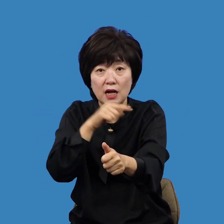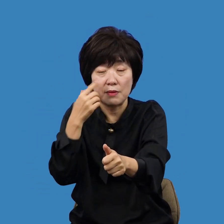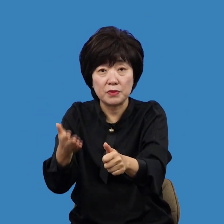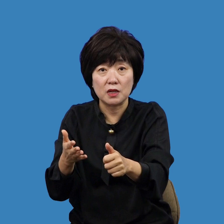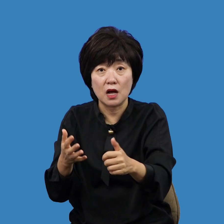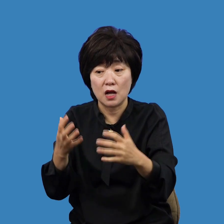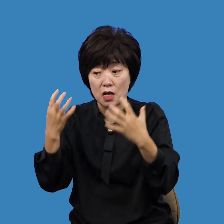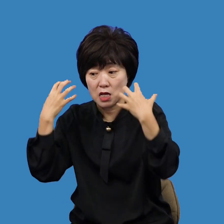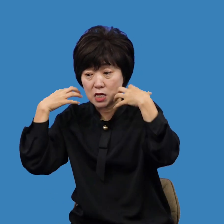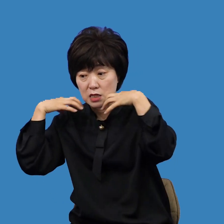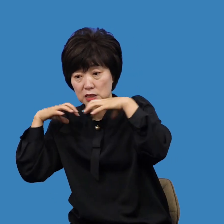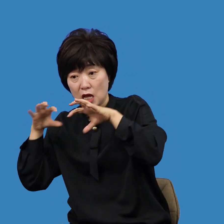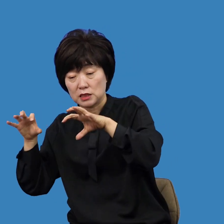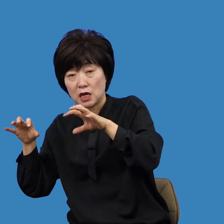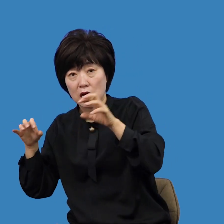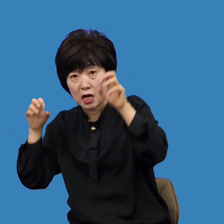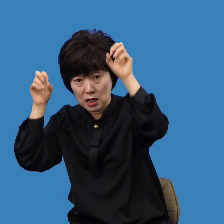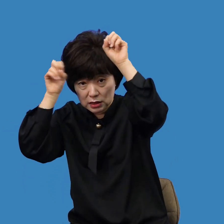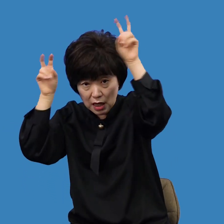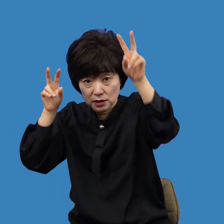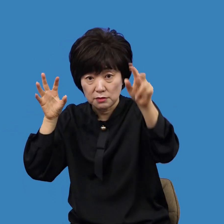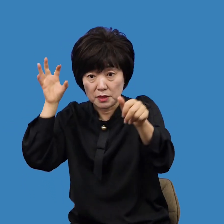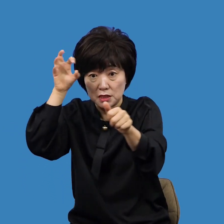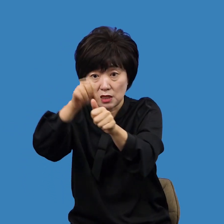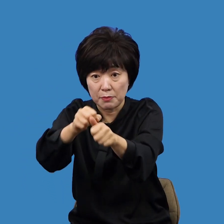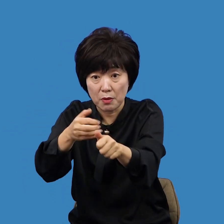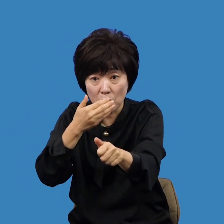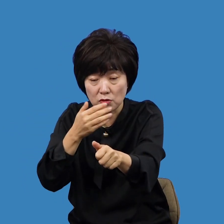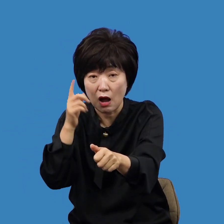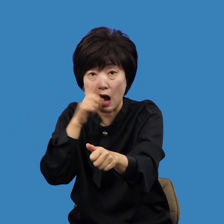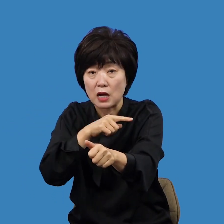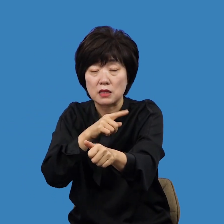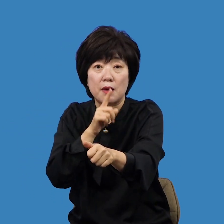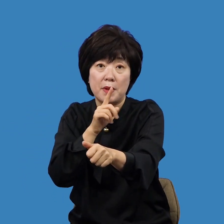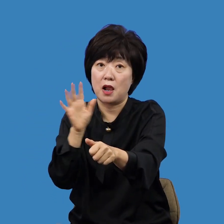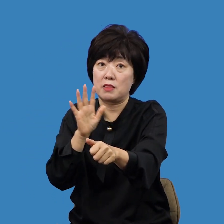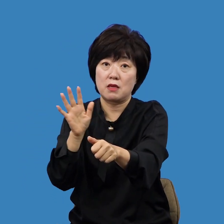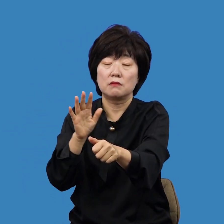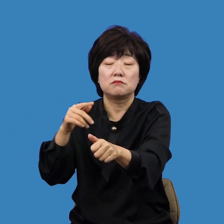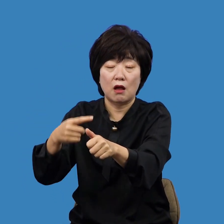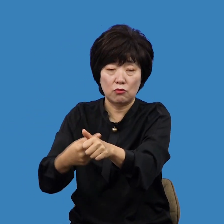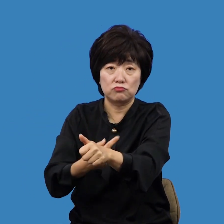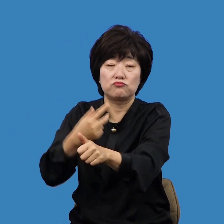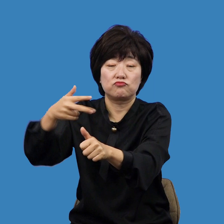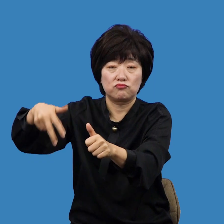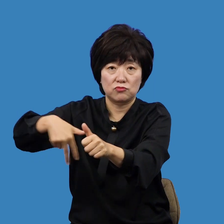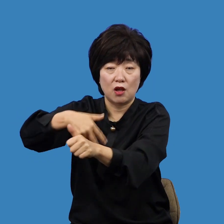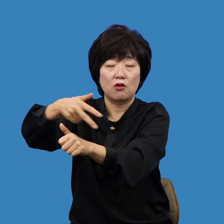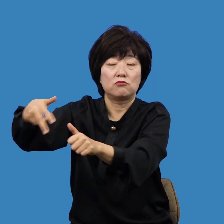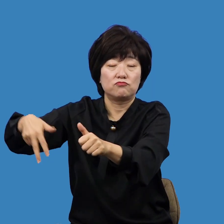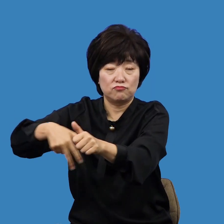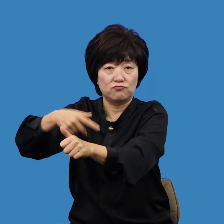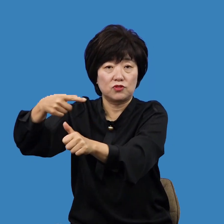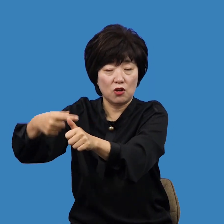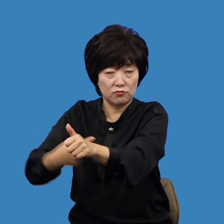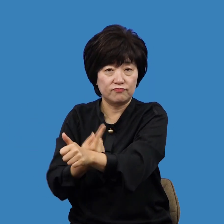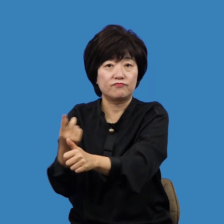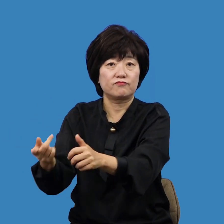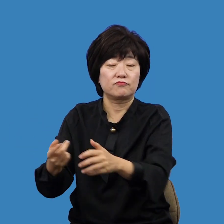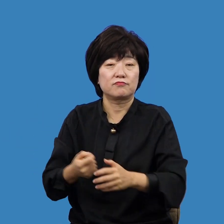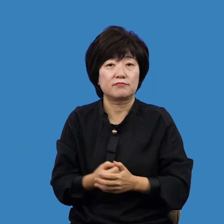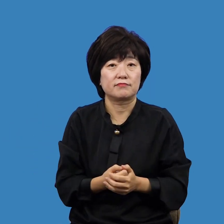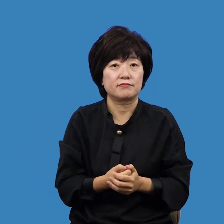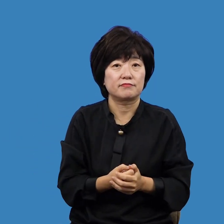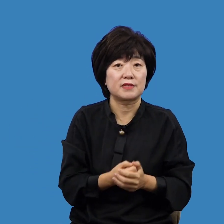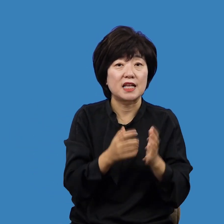사자가 사슴 잡아먹는 거 악하다 그러는 사람 아무도 없잖아. 사자가 사슴 잡아먹는 건 자연스럽다 그러지. 자연의 일부야. 그래서